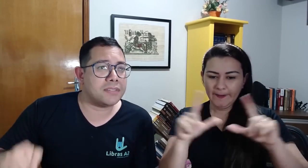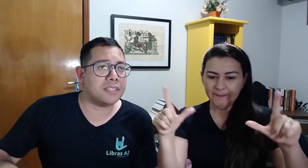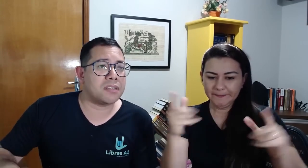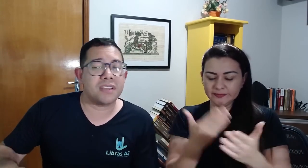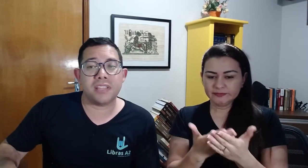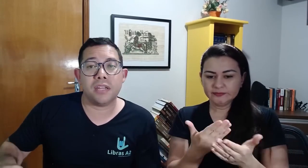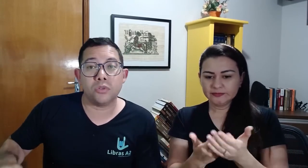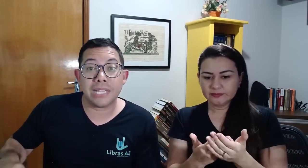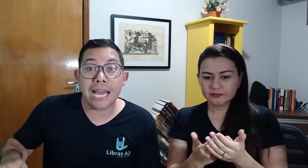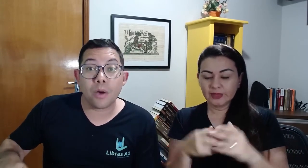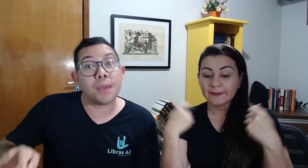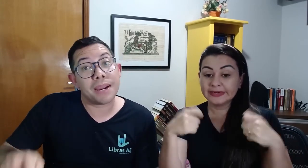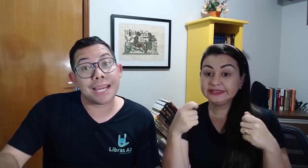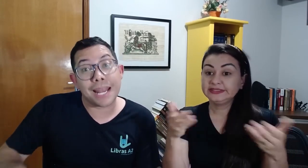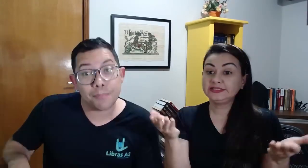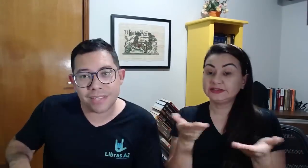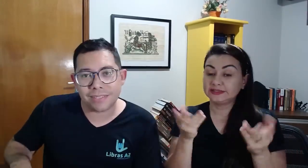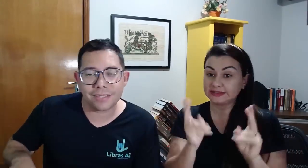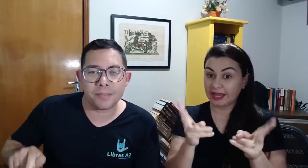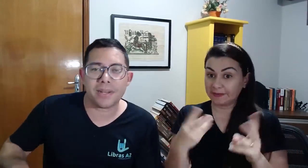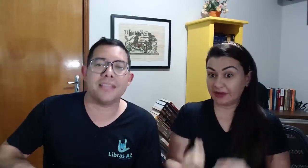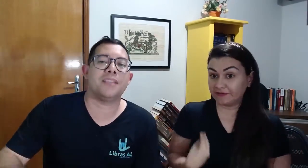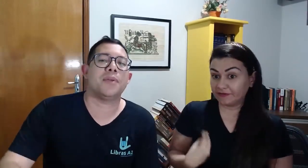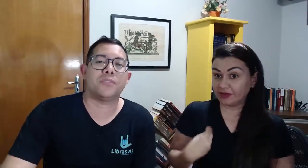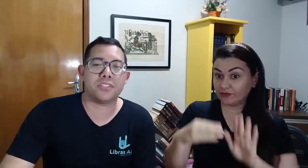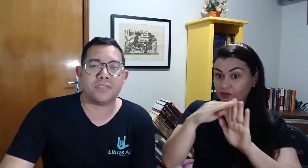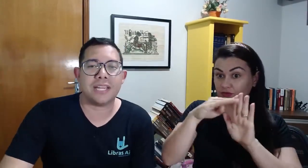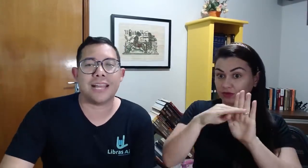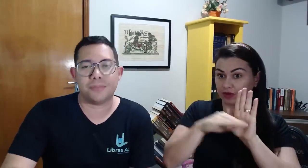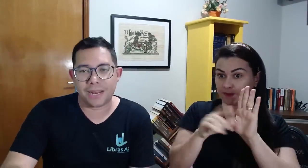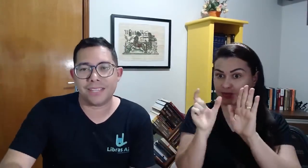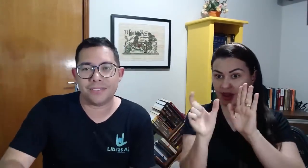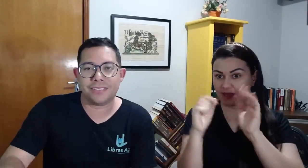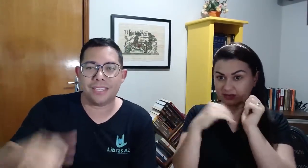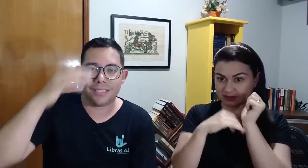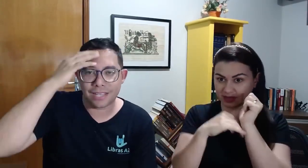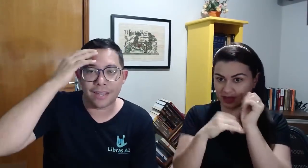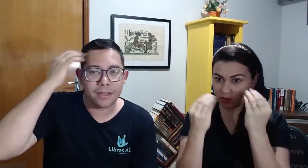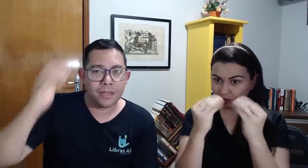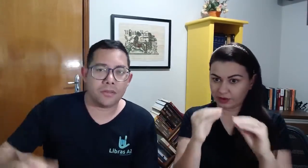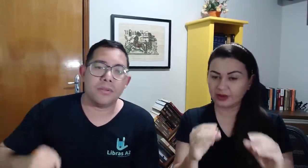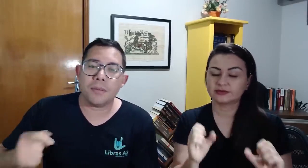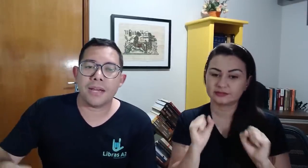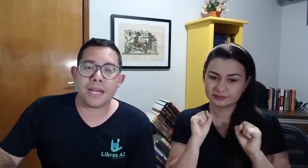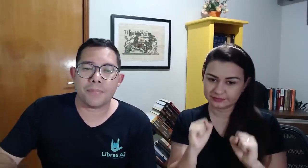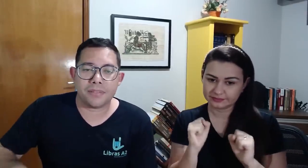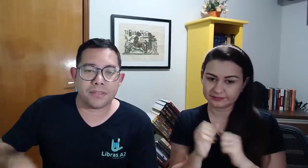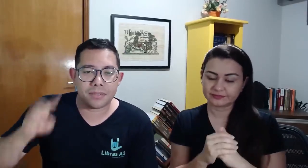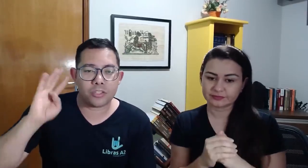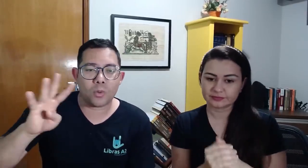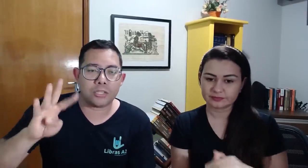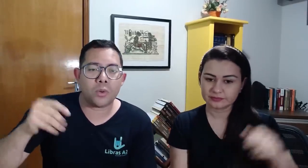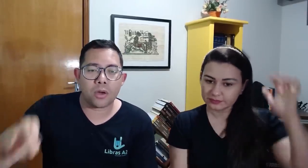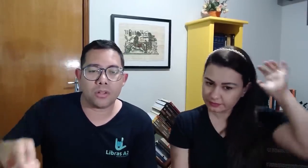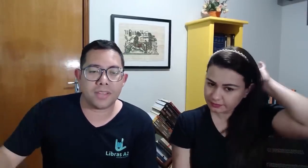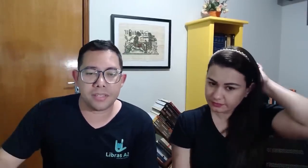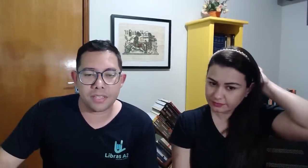precisa fazer em toda a aula é marcar a presença para receber o certificado. Para isso, sim, tá? Então, quem marcar a presença nas 4 aulas vai receber